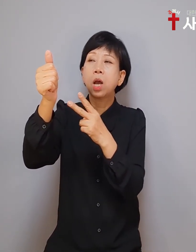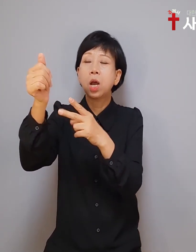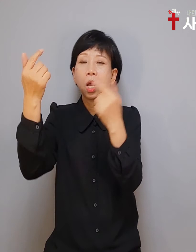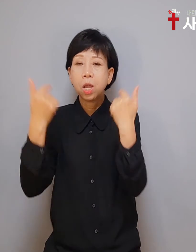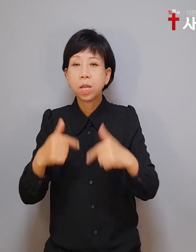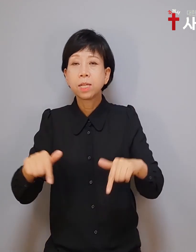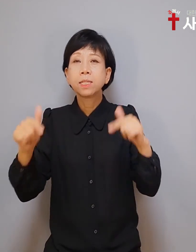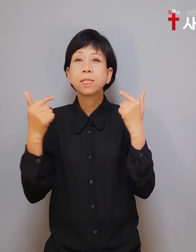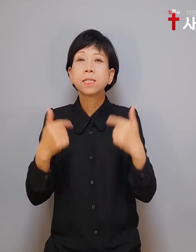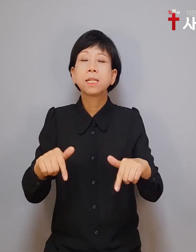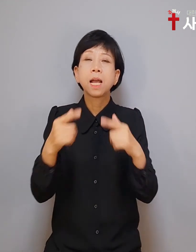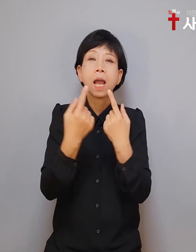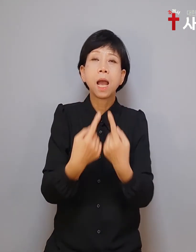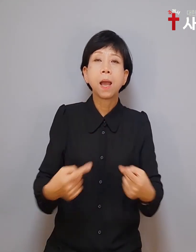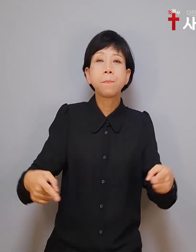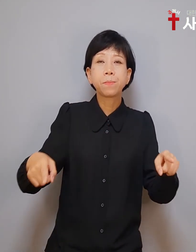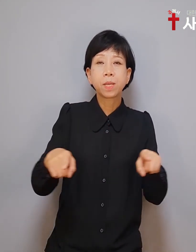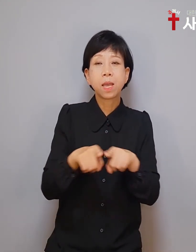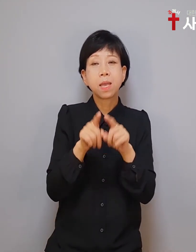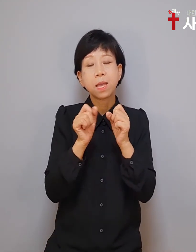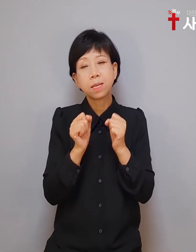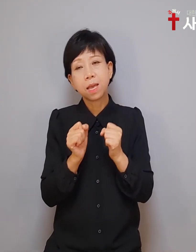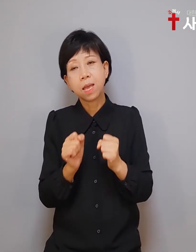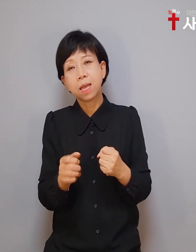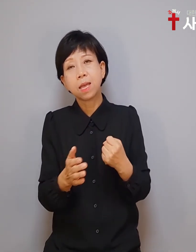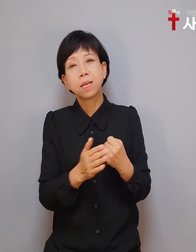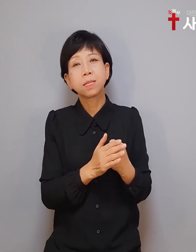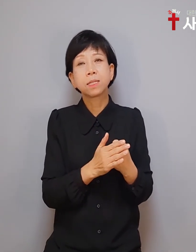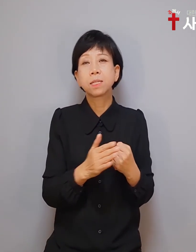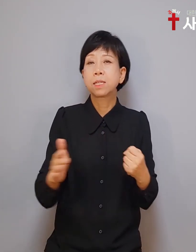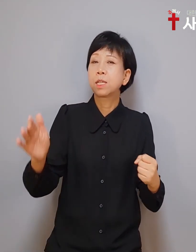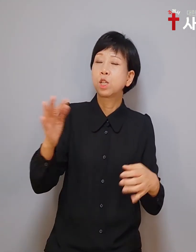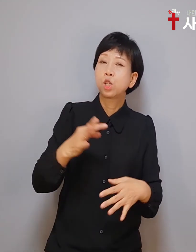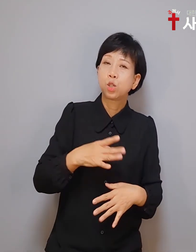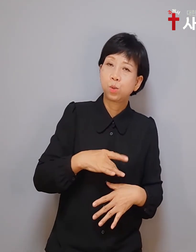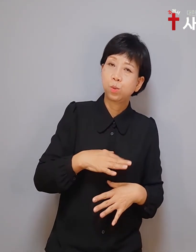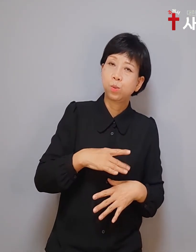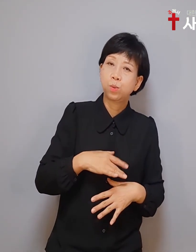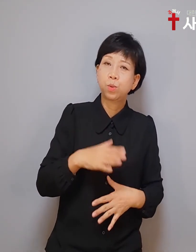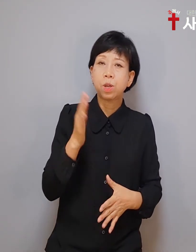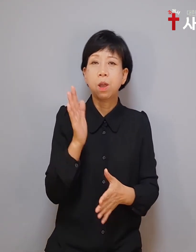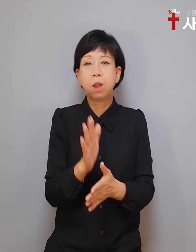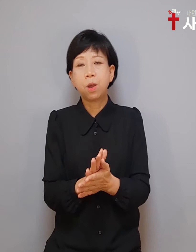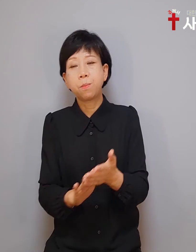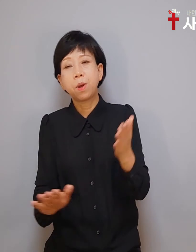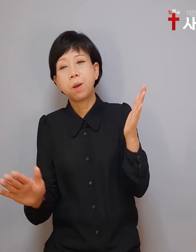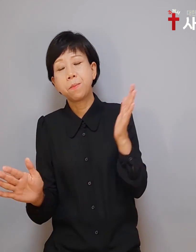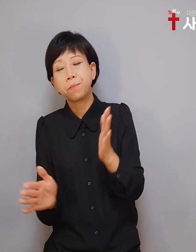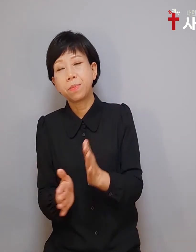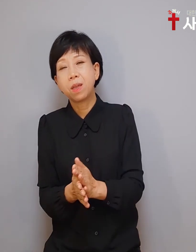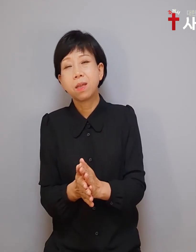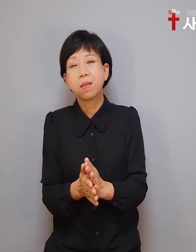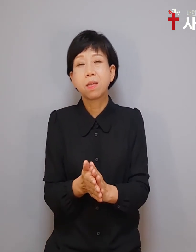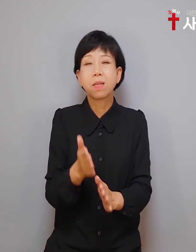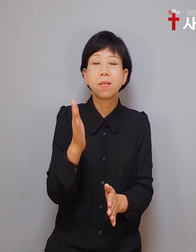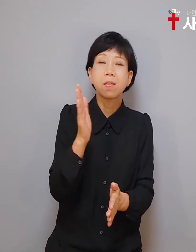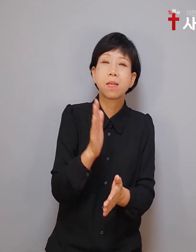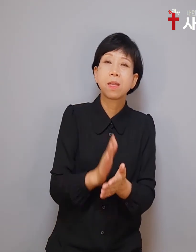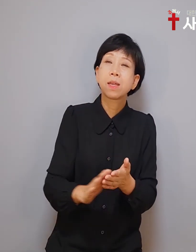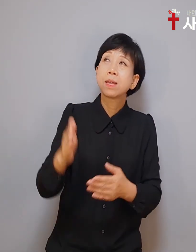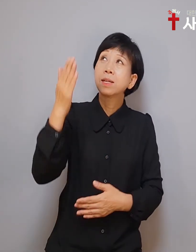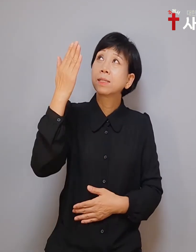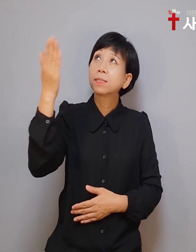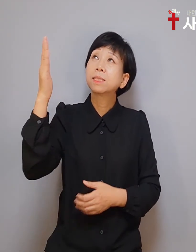아버지여, 늘 함께 계시니 두려움 없네.